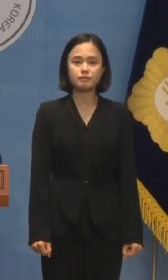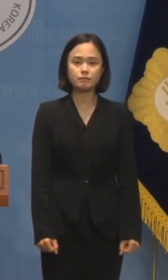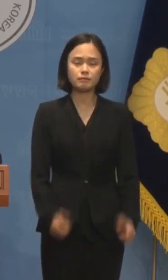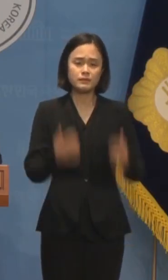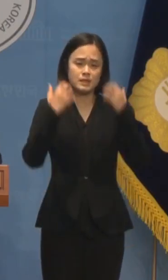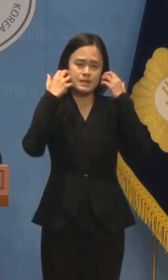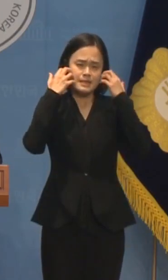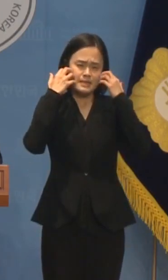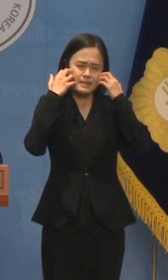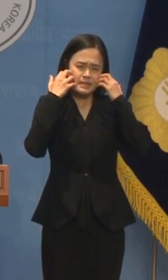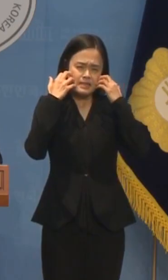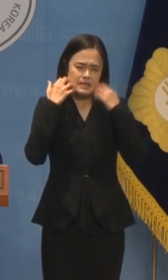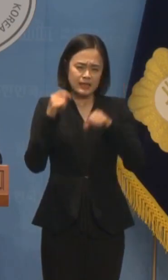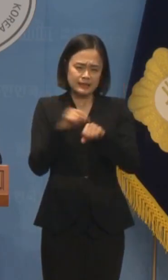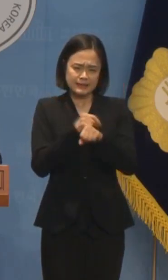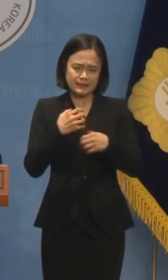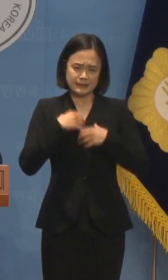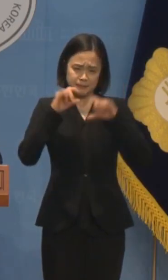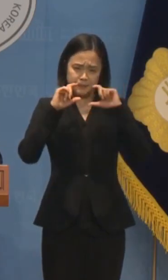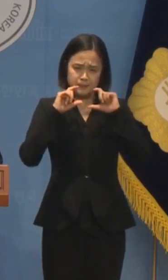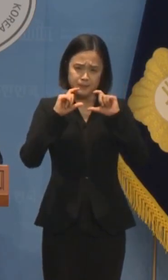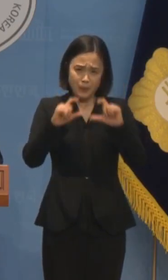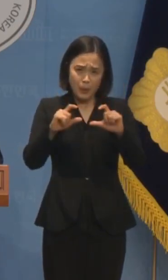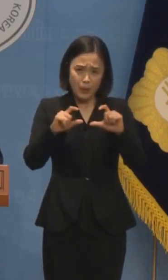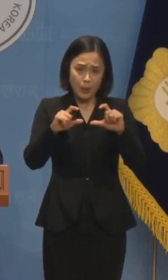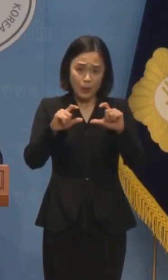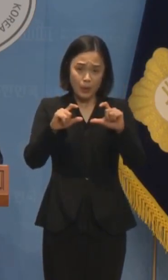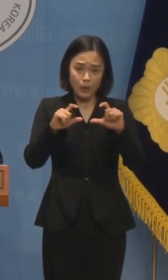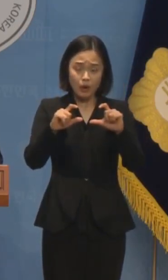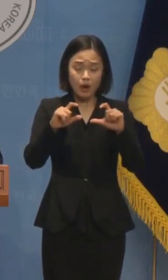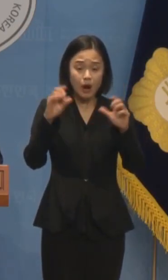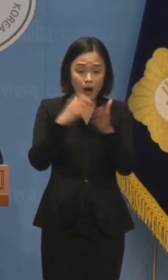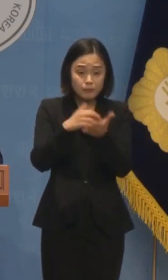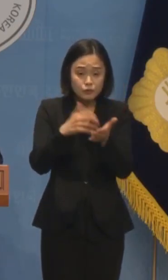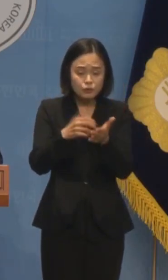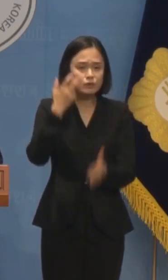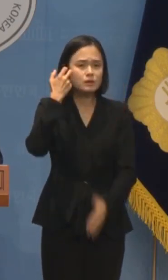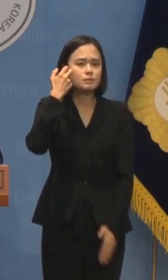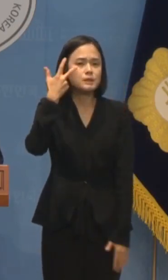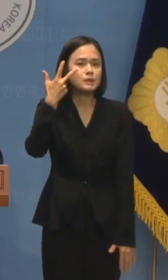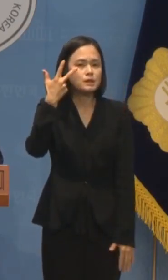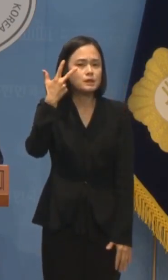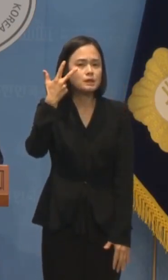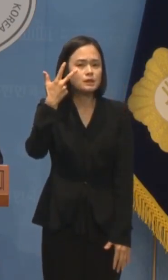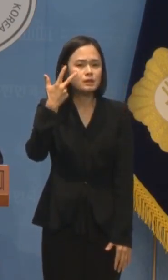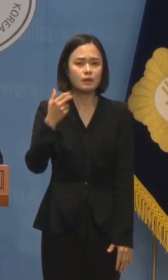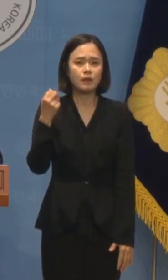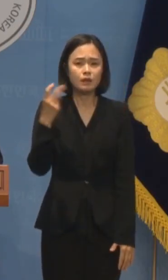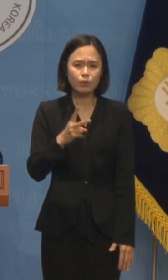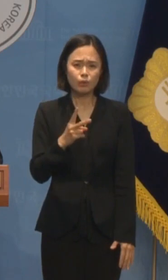폭염특보 일수가 77호를 기록하고 고온이 지속되면서